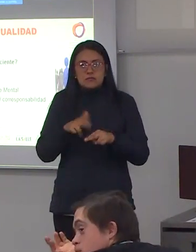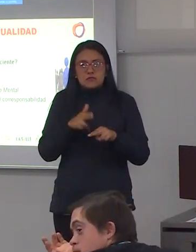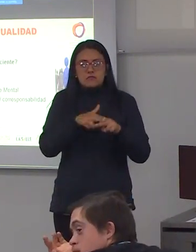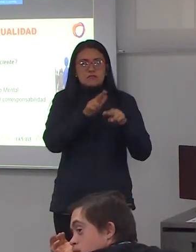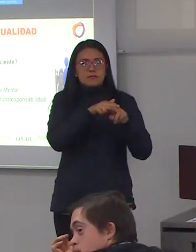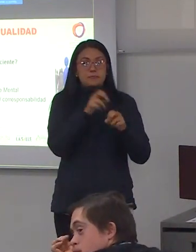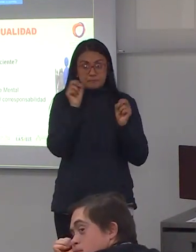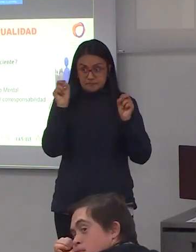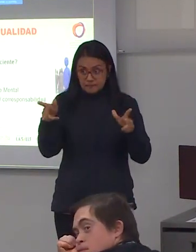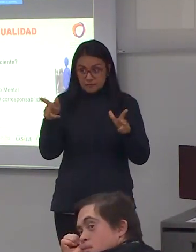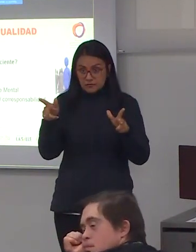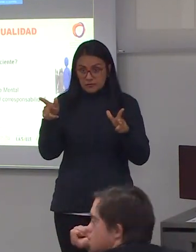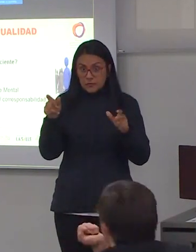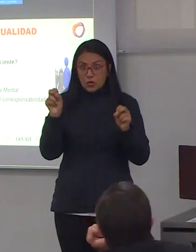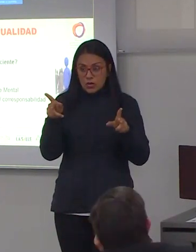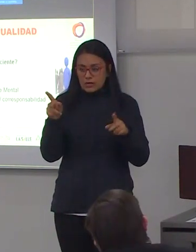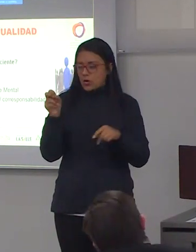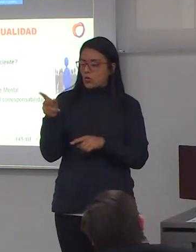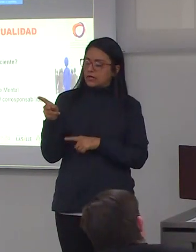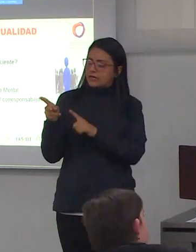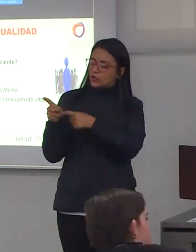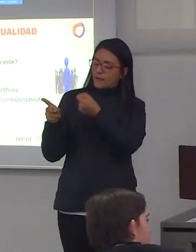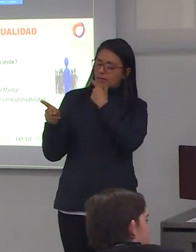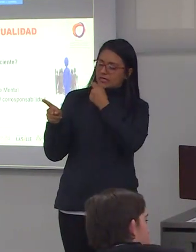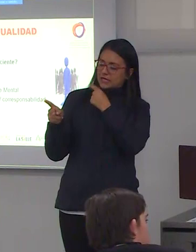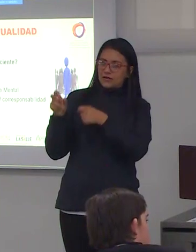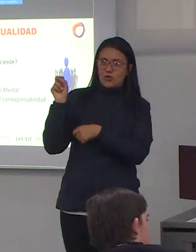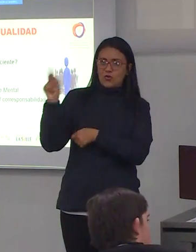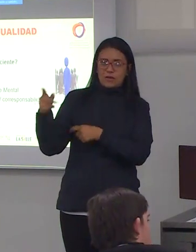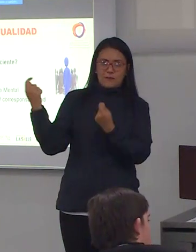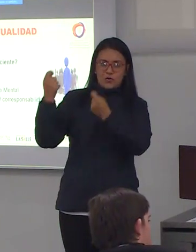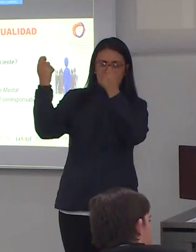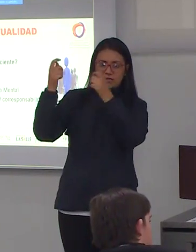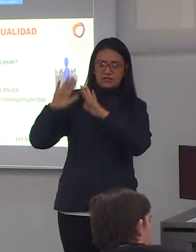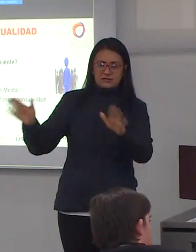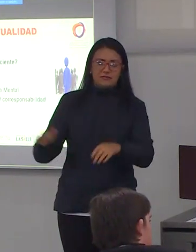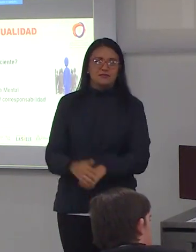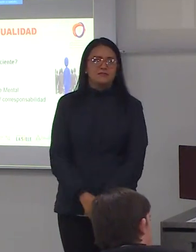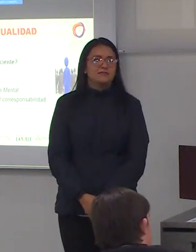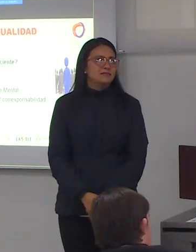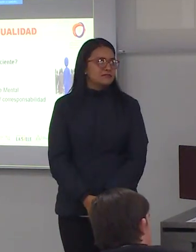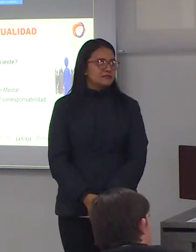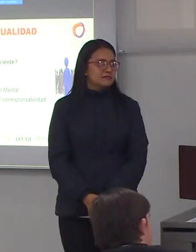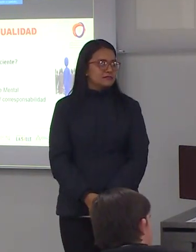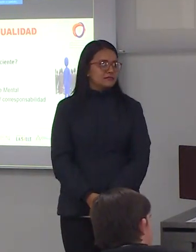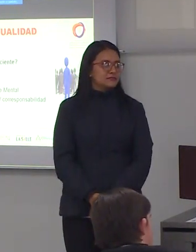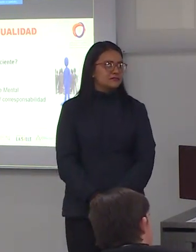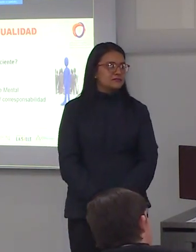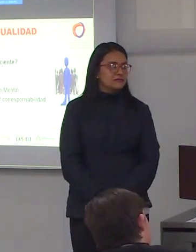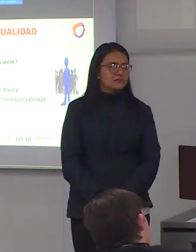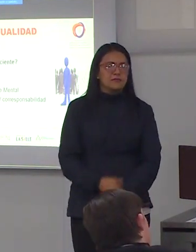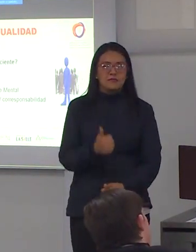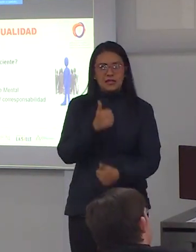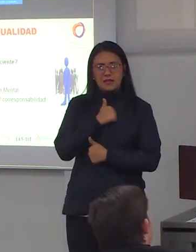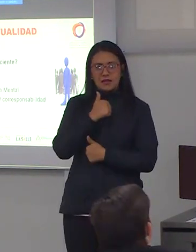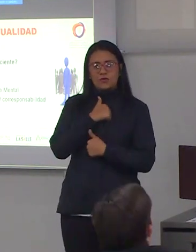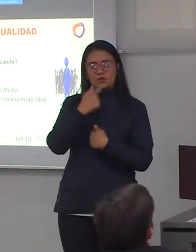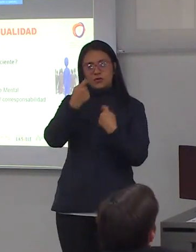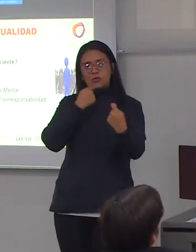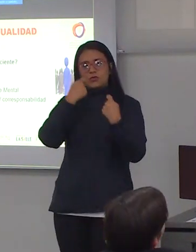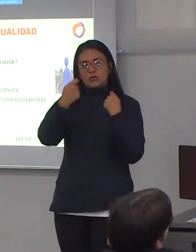ok ok pero no el medicamento no le estoy haciendo publicidad aquí hablamos de autocuidado